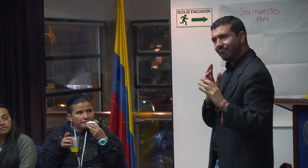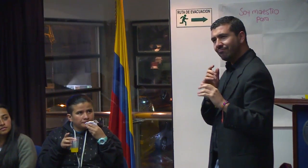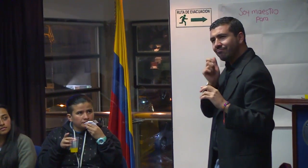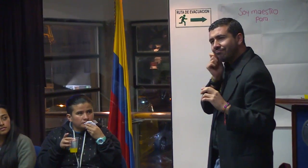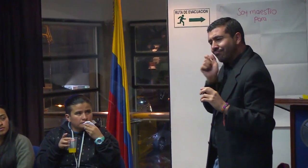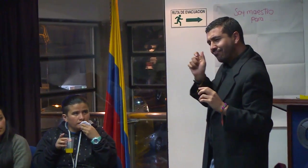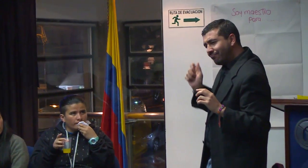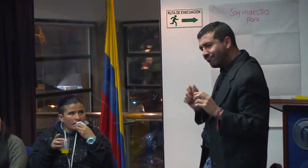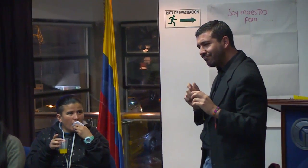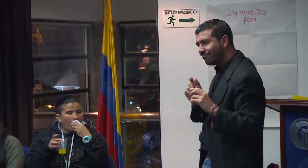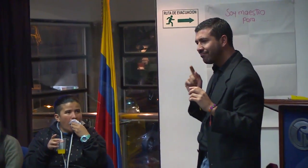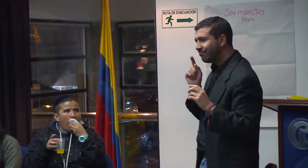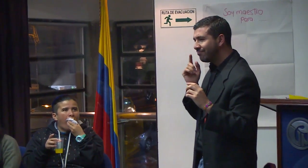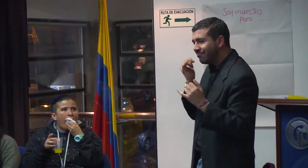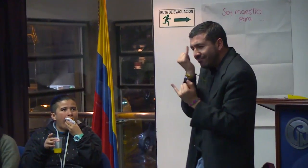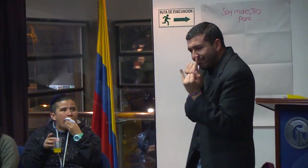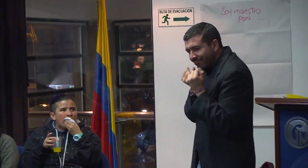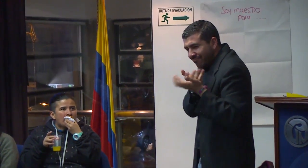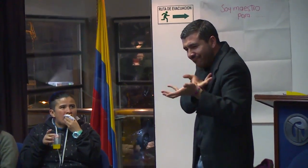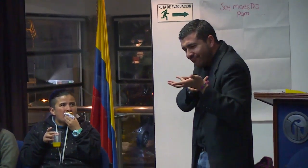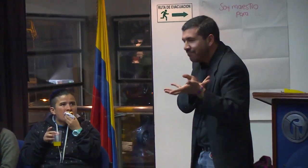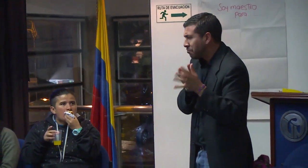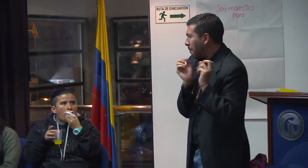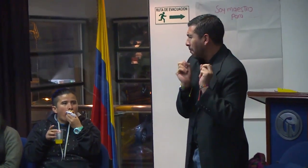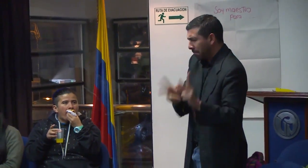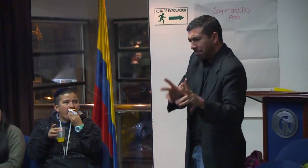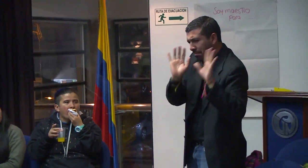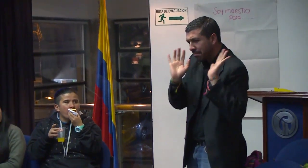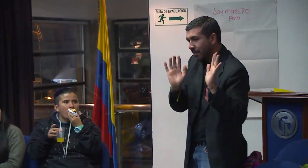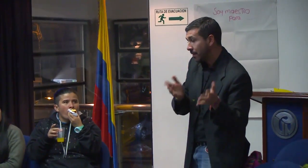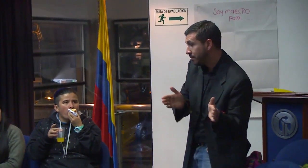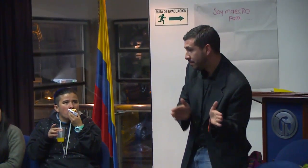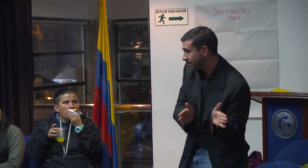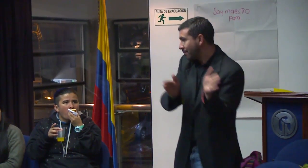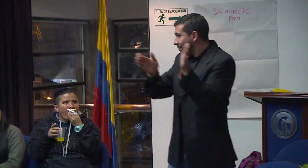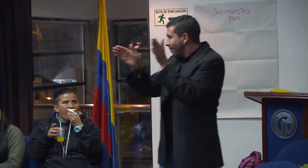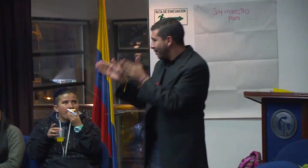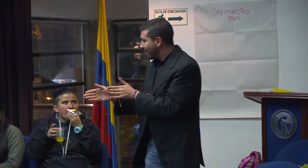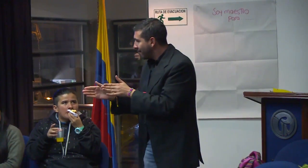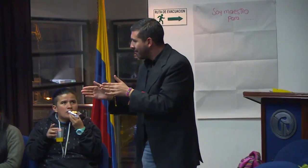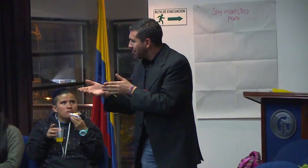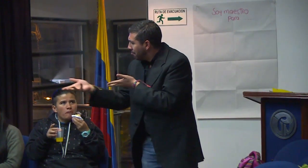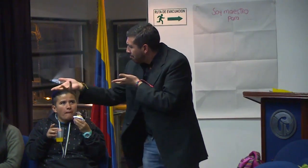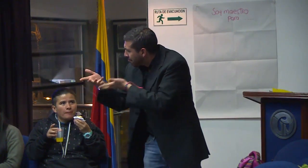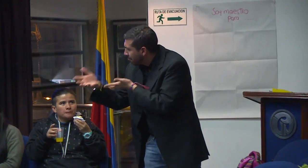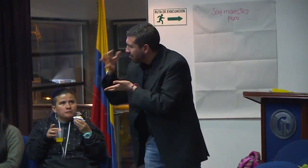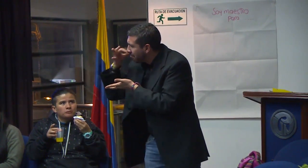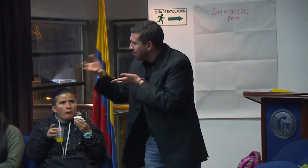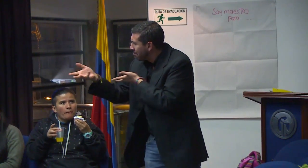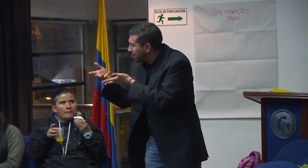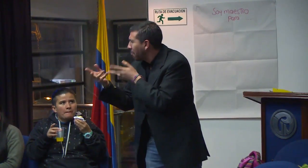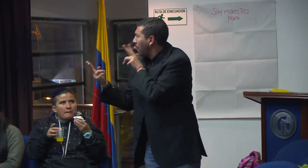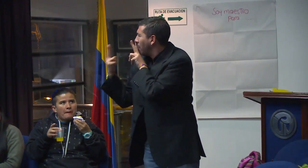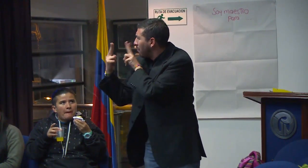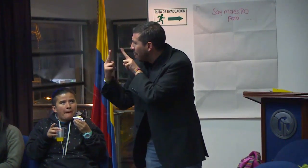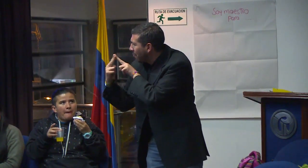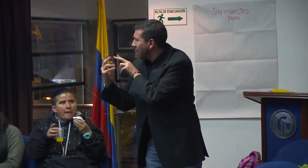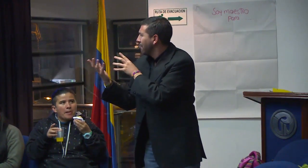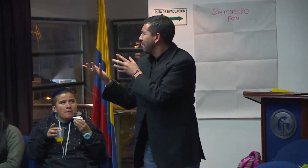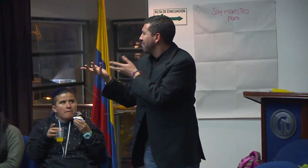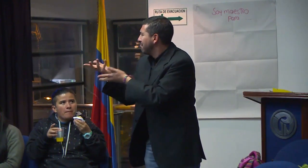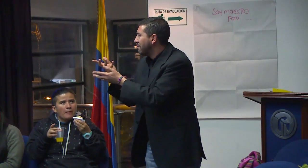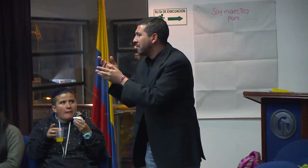cultura, en reconocernos como iguales desde ser humano y desde la identidad. He trabajado también